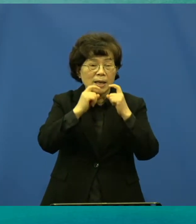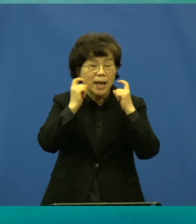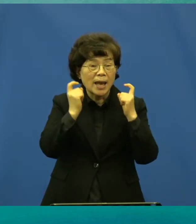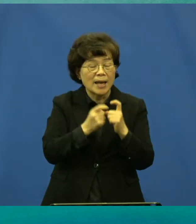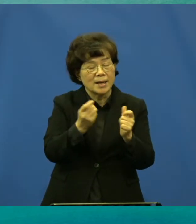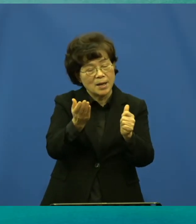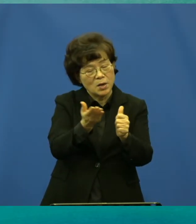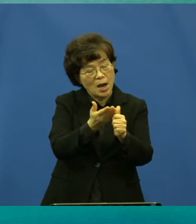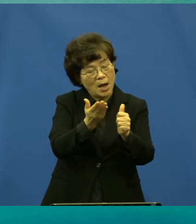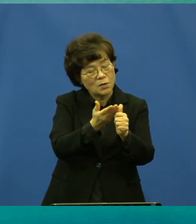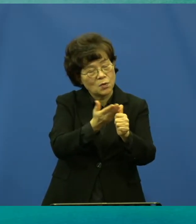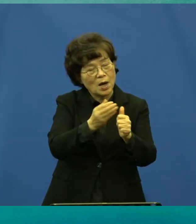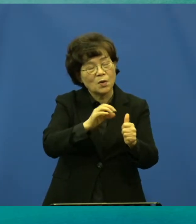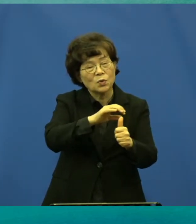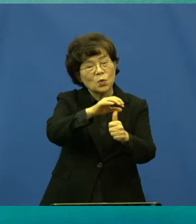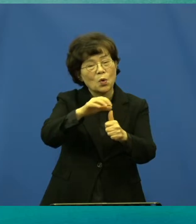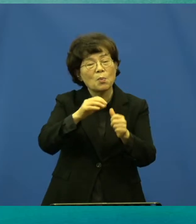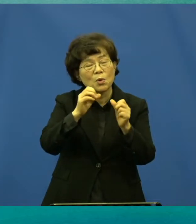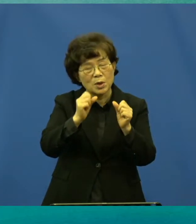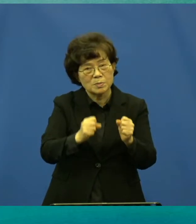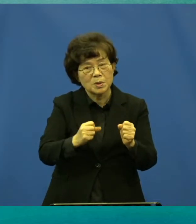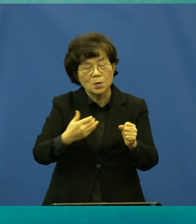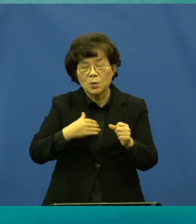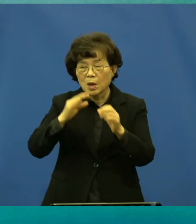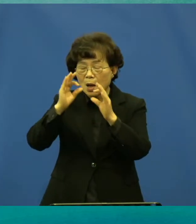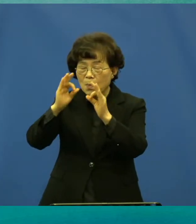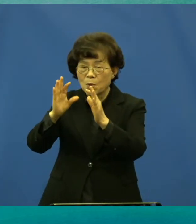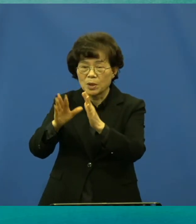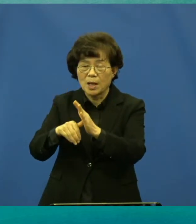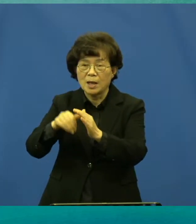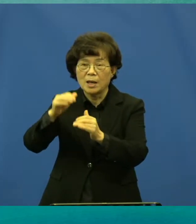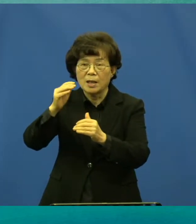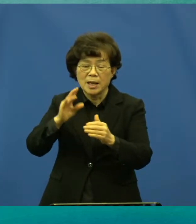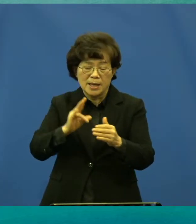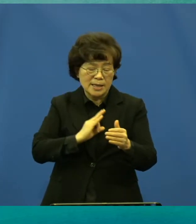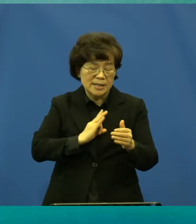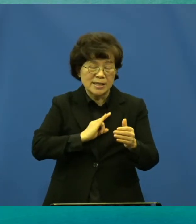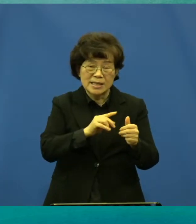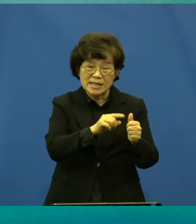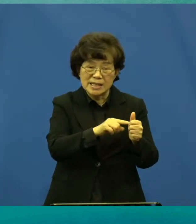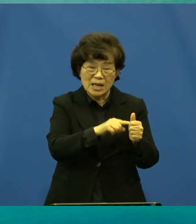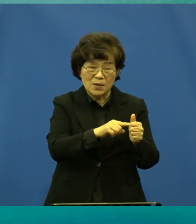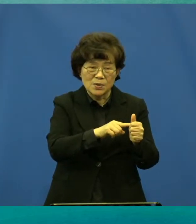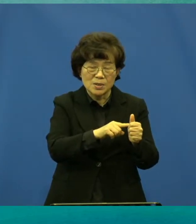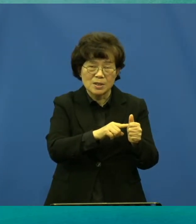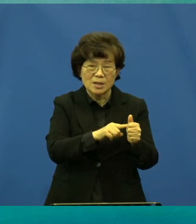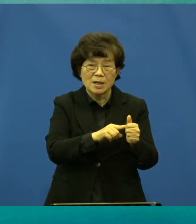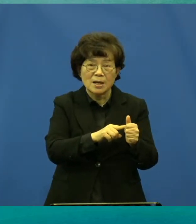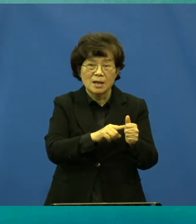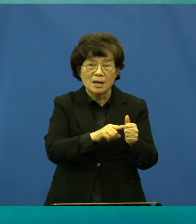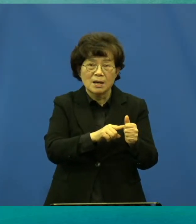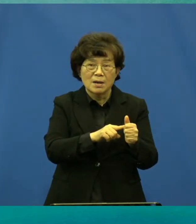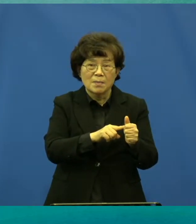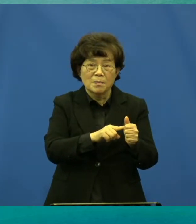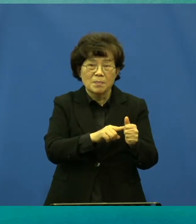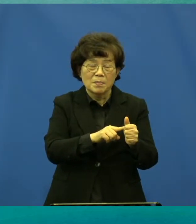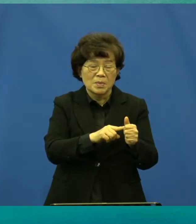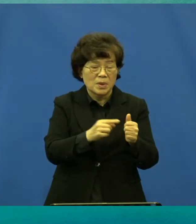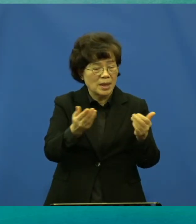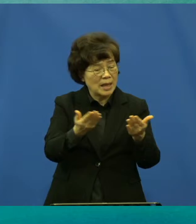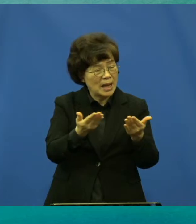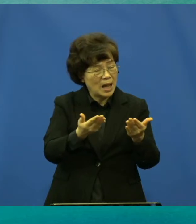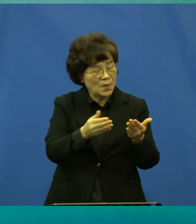돌보십니다. 우리가 보기에는 그가 선지자로서 무엇인가를 하는 사람처럼 보일지